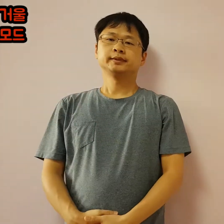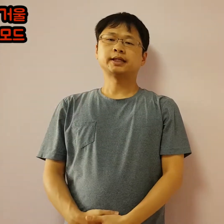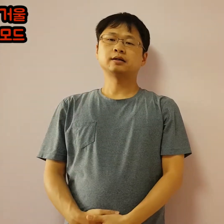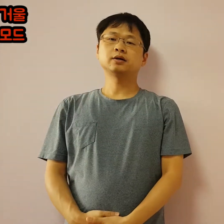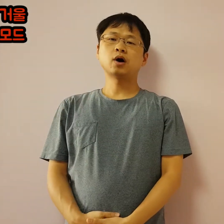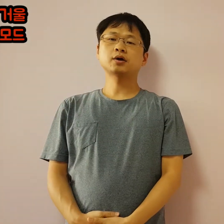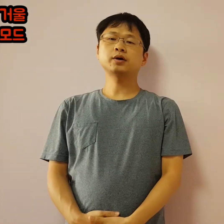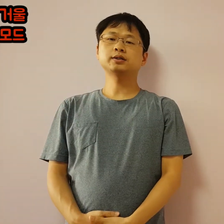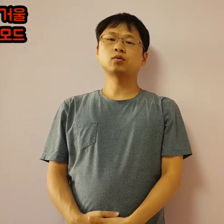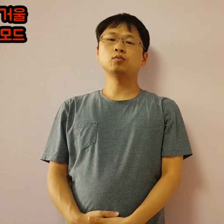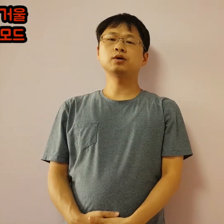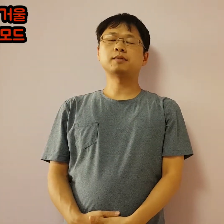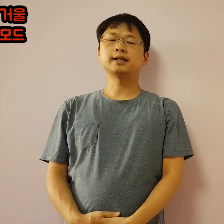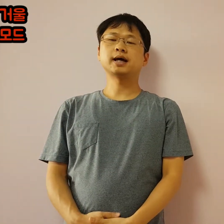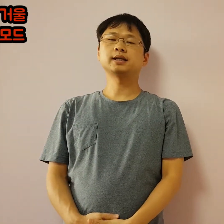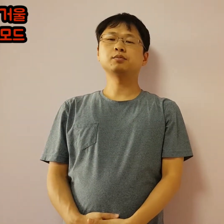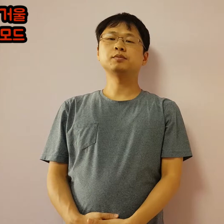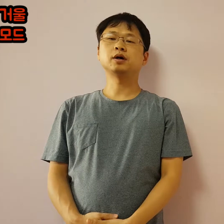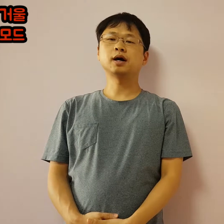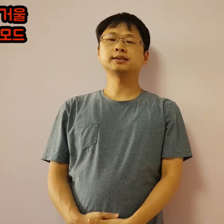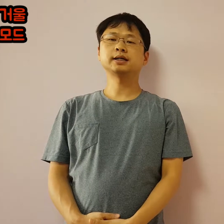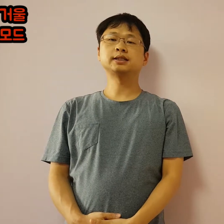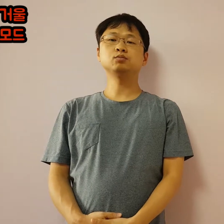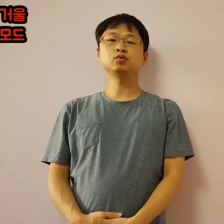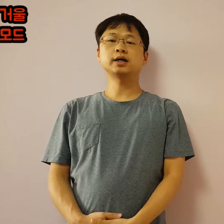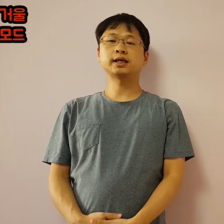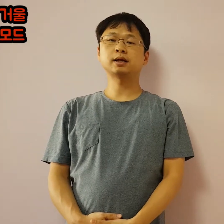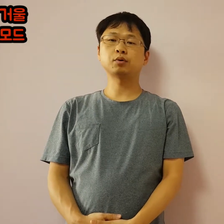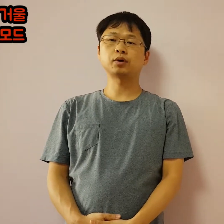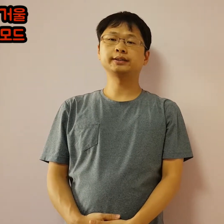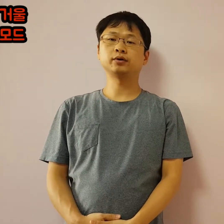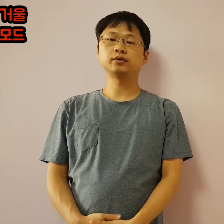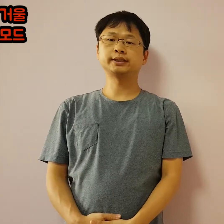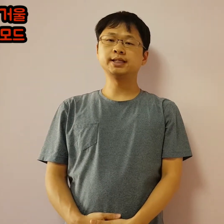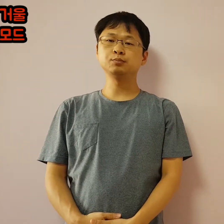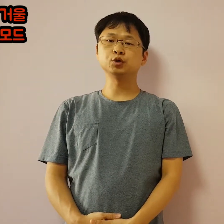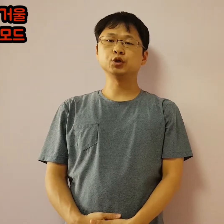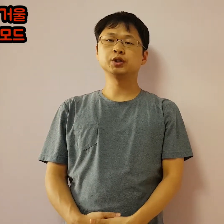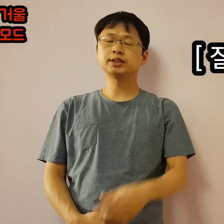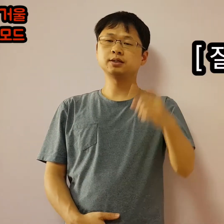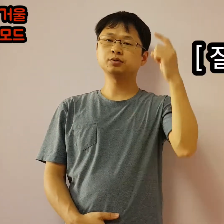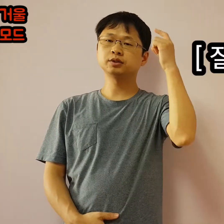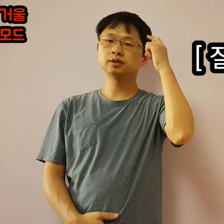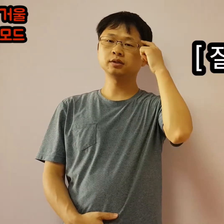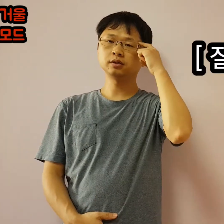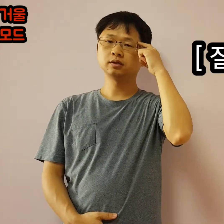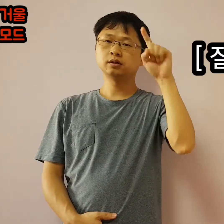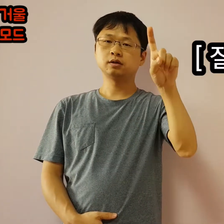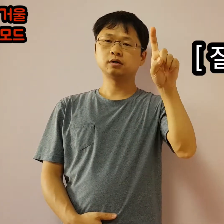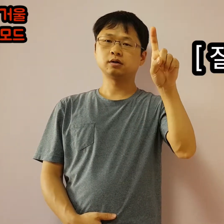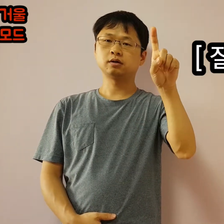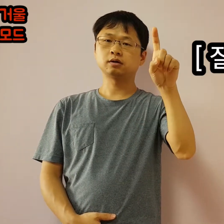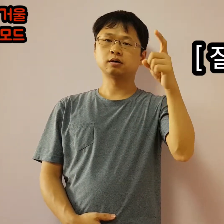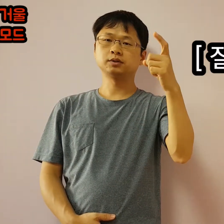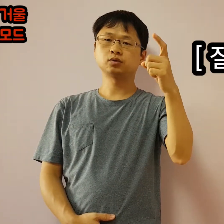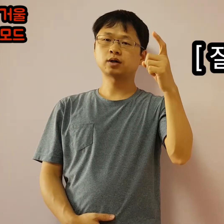자, 그리고 학교에서 공부를 많이 하다 보면 항상 질문과 대답이 오가죠. 질문은